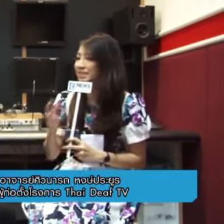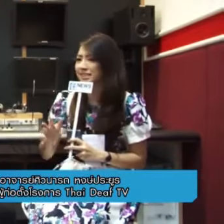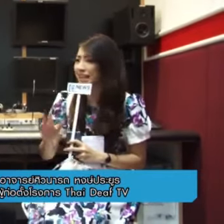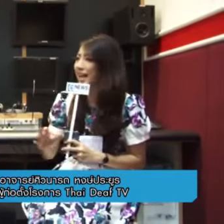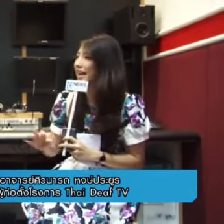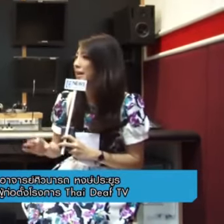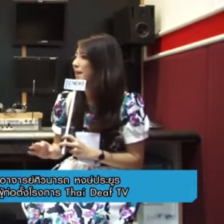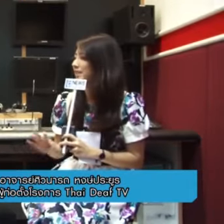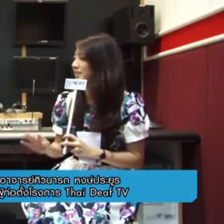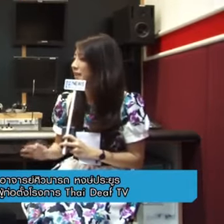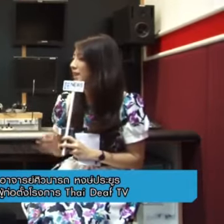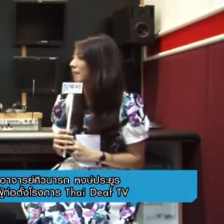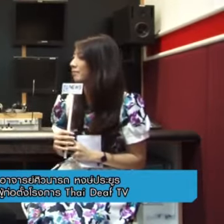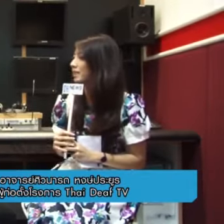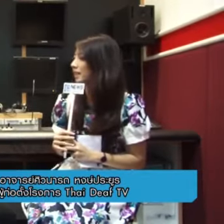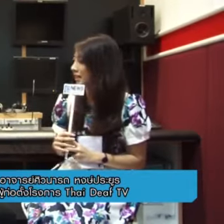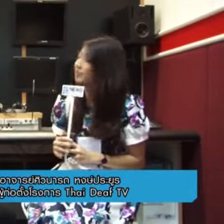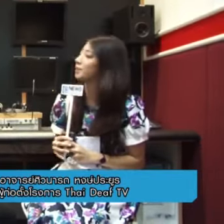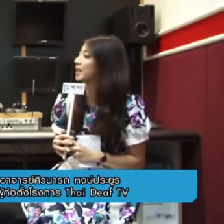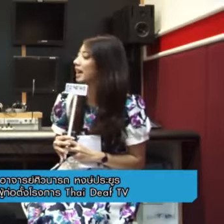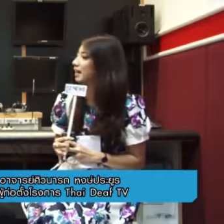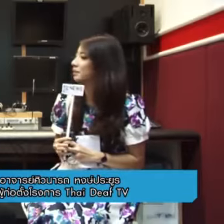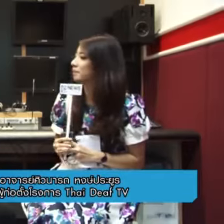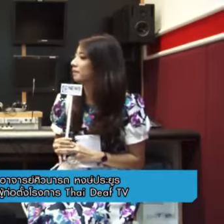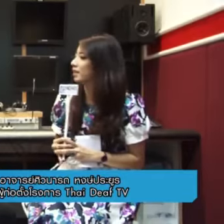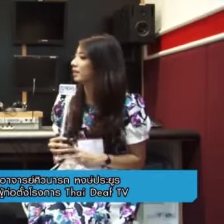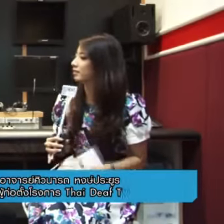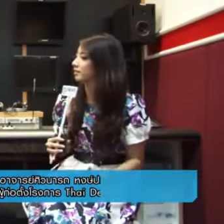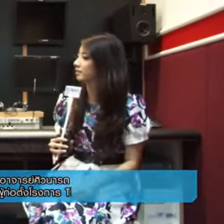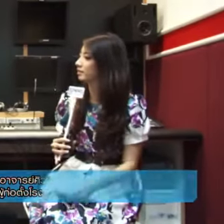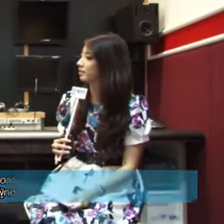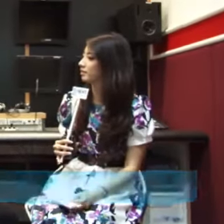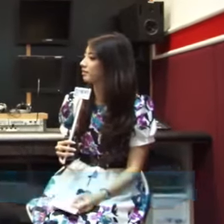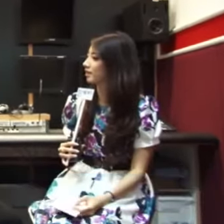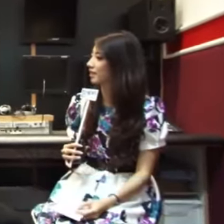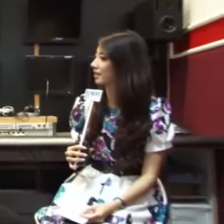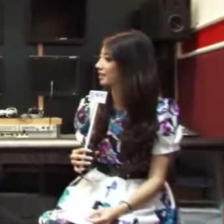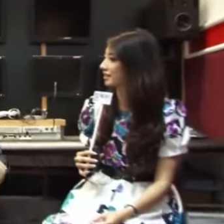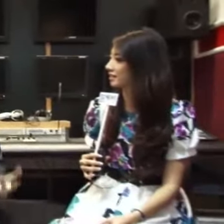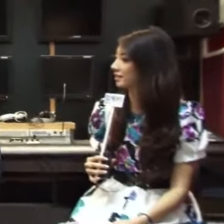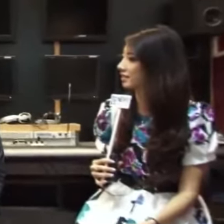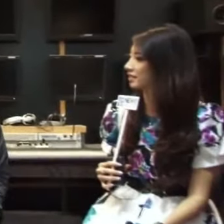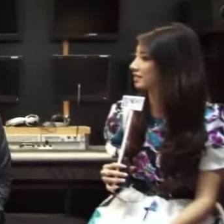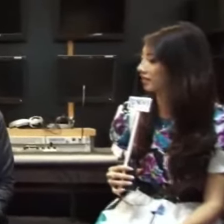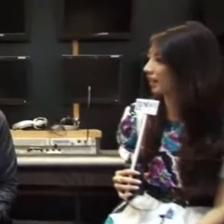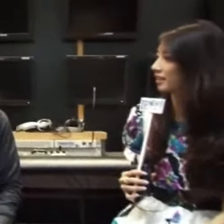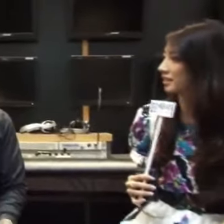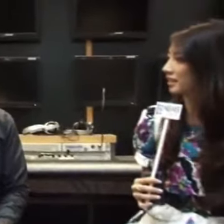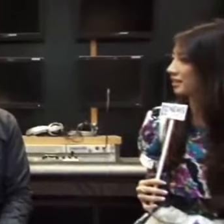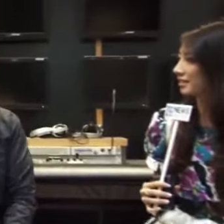ศึกษาด้านไหนมาถึงได้มาทำไทยเดฟทีวีค่ะ จริงแล้วประวัติการศึกษาเนี่ยก็เรียนนิเทศสายนิเทศปกติครับจบตรีวารสารธรร